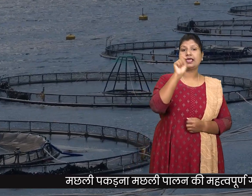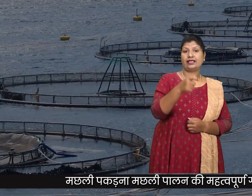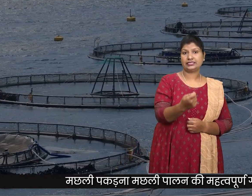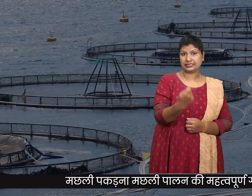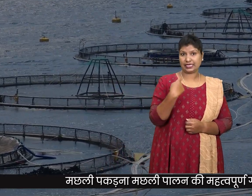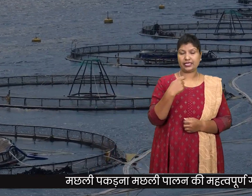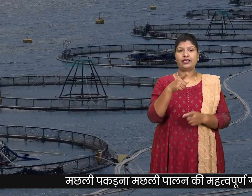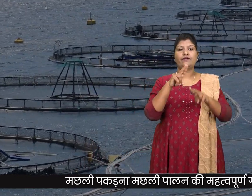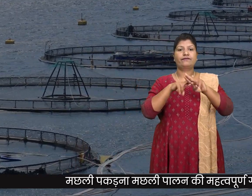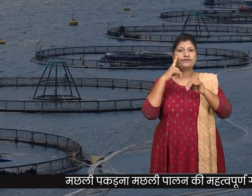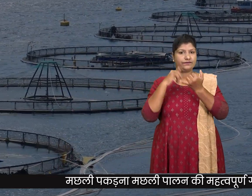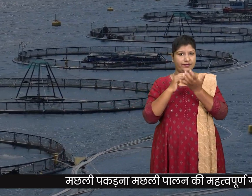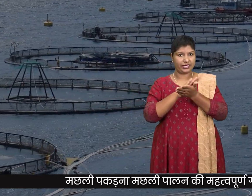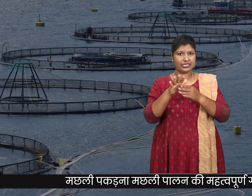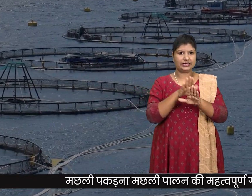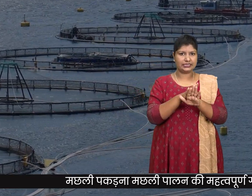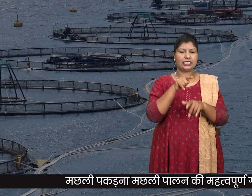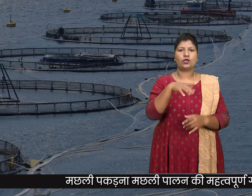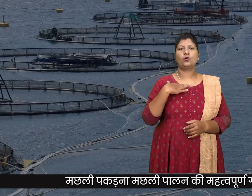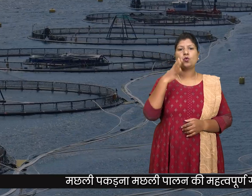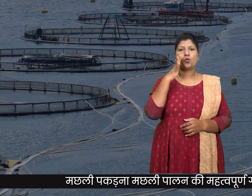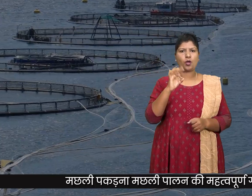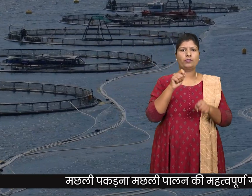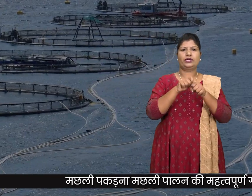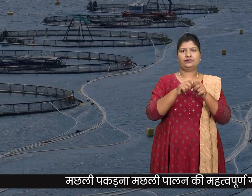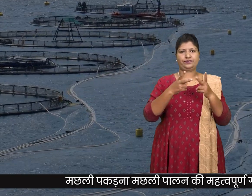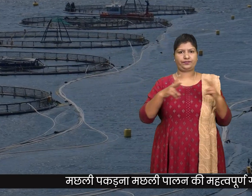मछली पकड़ना मछली पालन की महत्वपूर्ण गतिविधियां हैं।